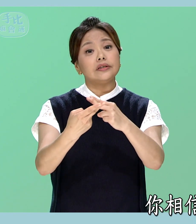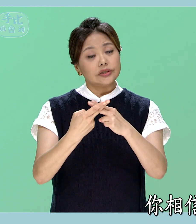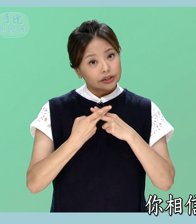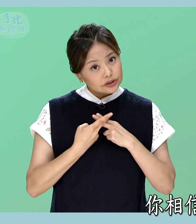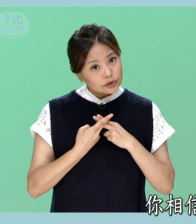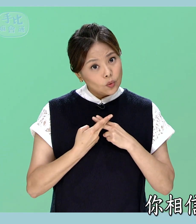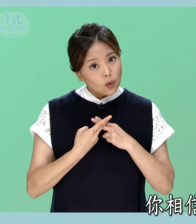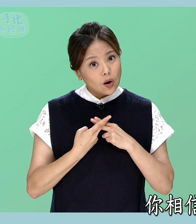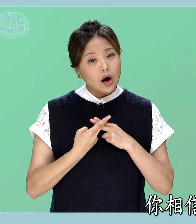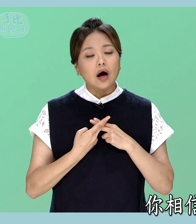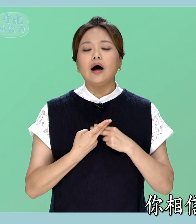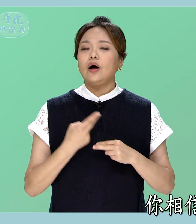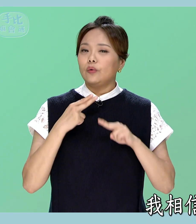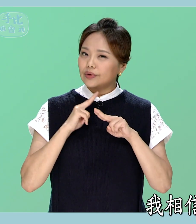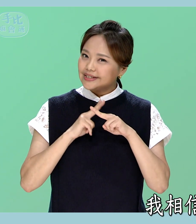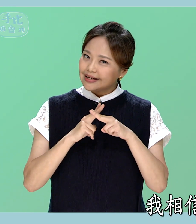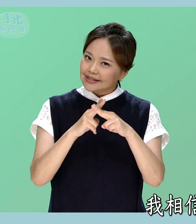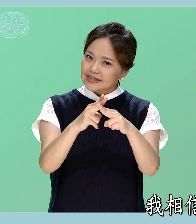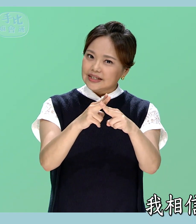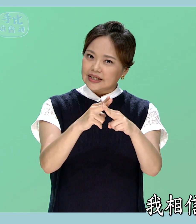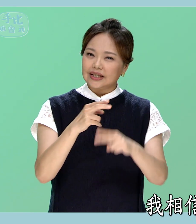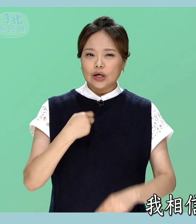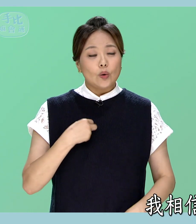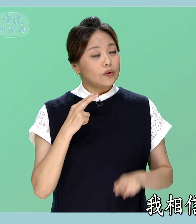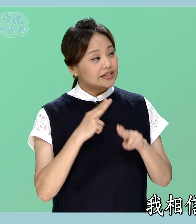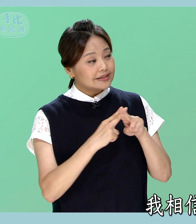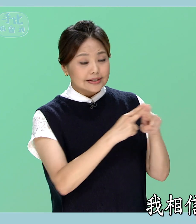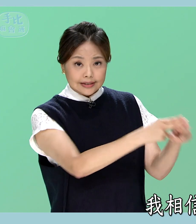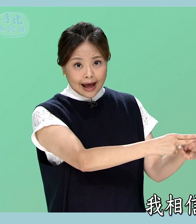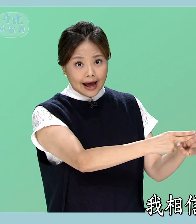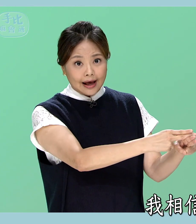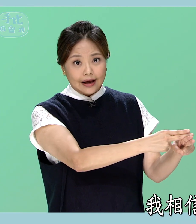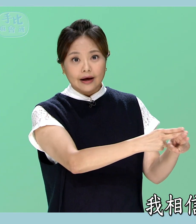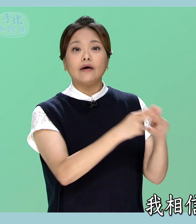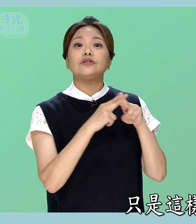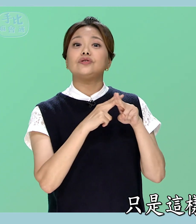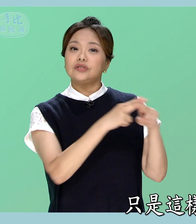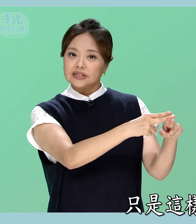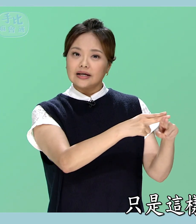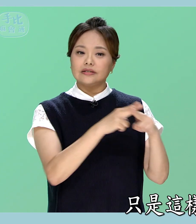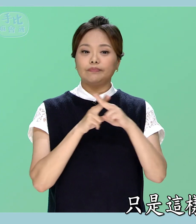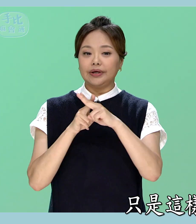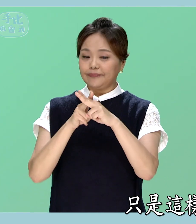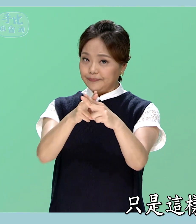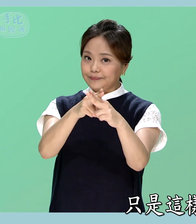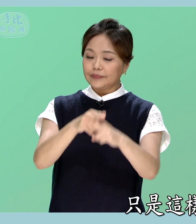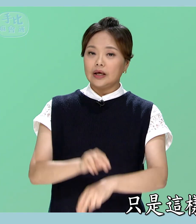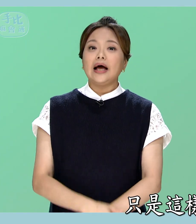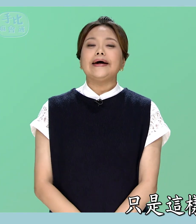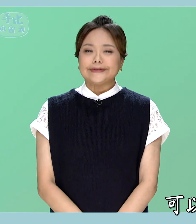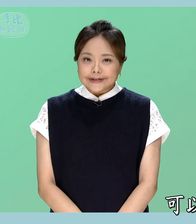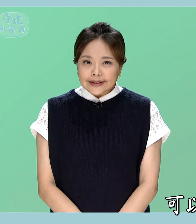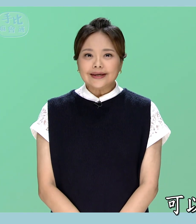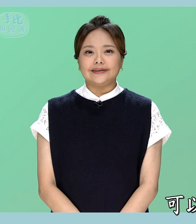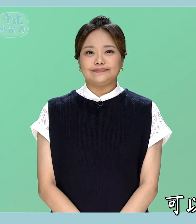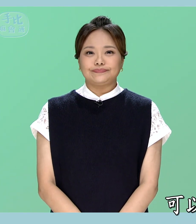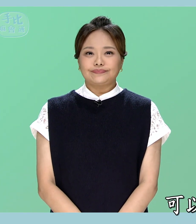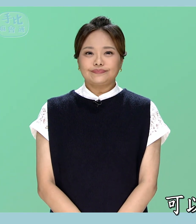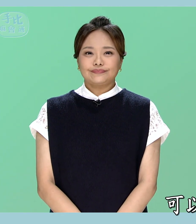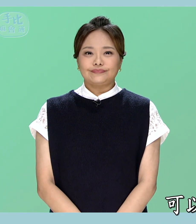相信我，我相信你，我相信他。好，只是这样子比，可以，